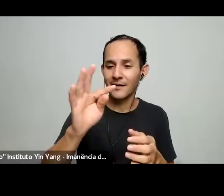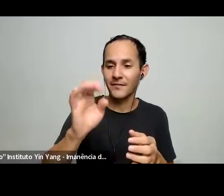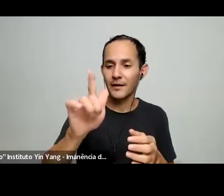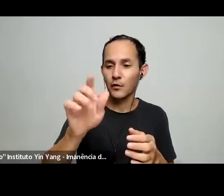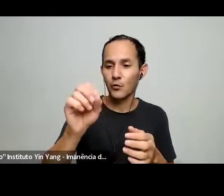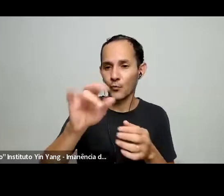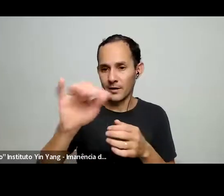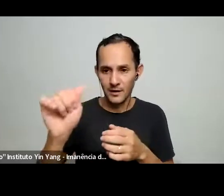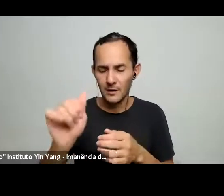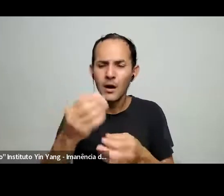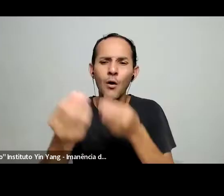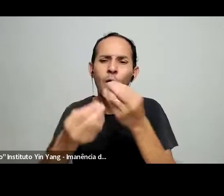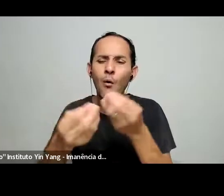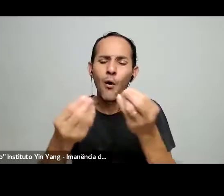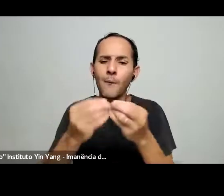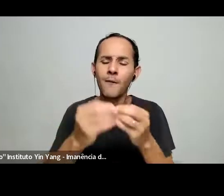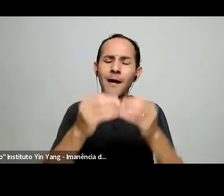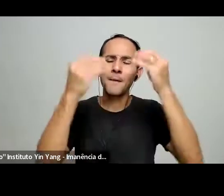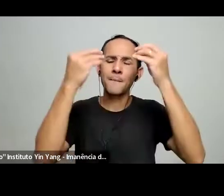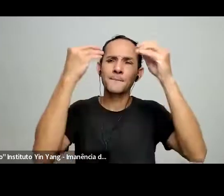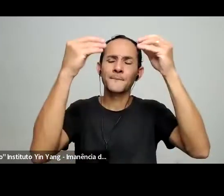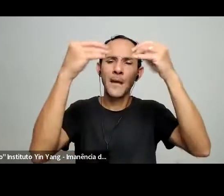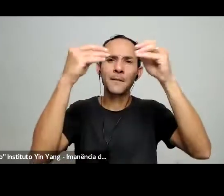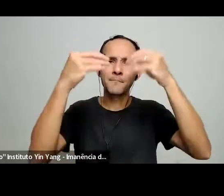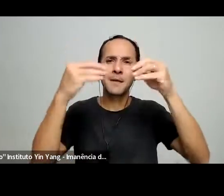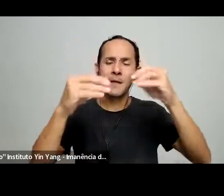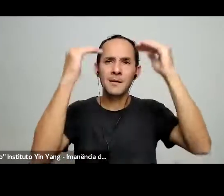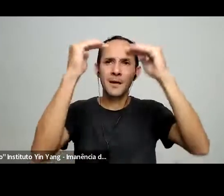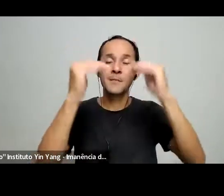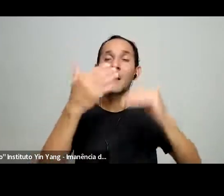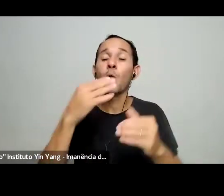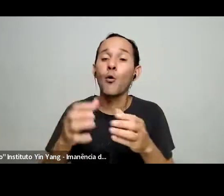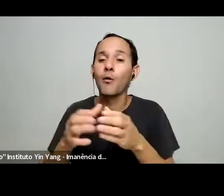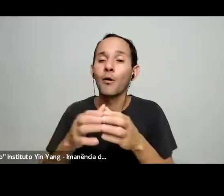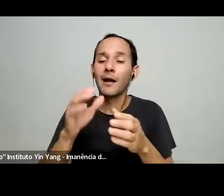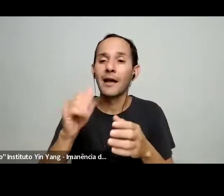Como a gente vai classificar esses estudos, quais são as categorias,